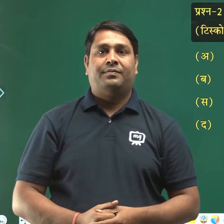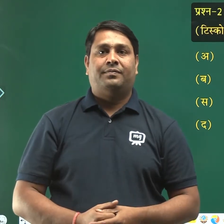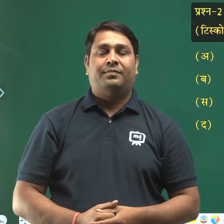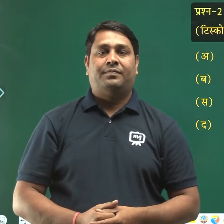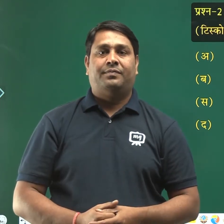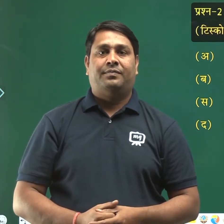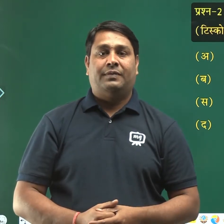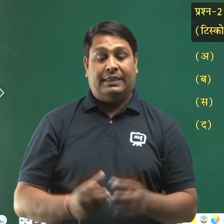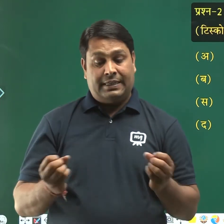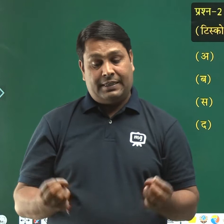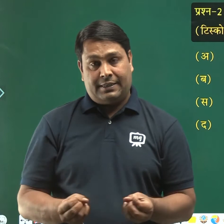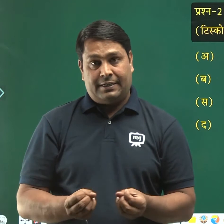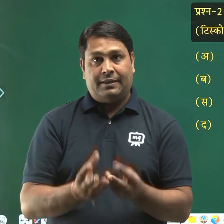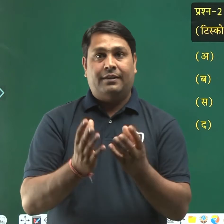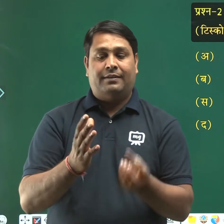शुरुआत की गई?